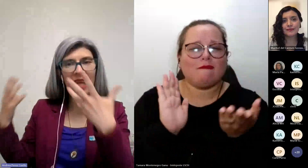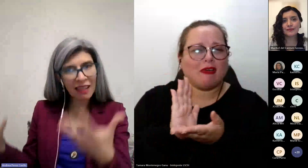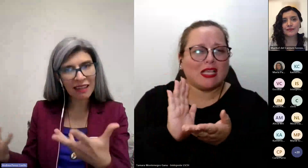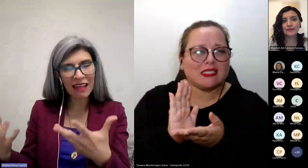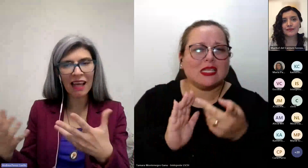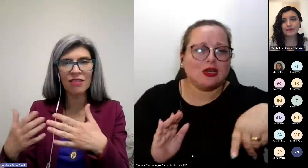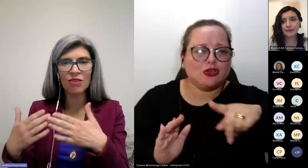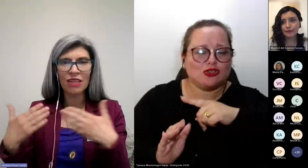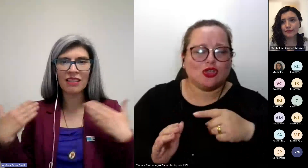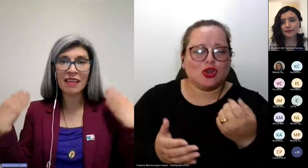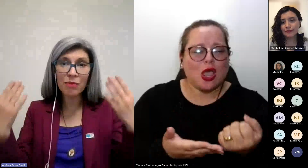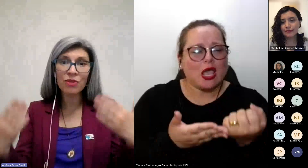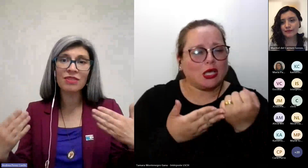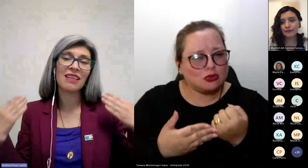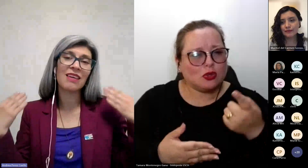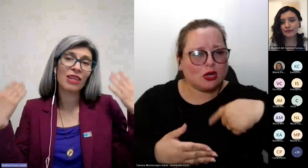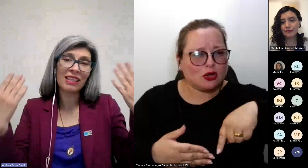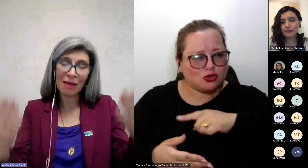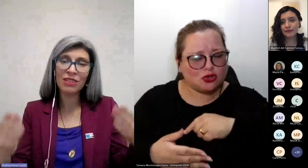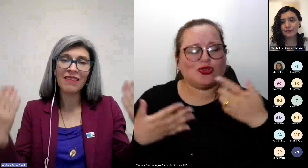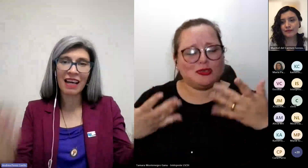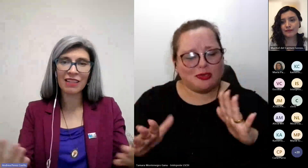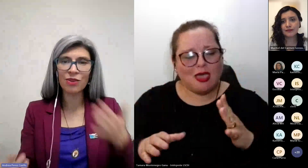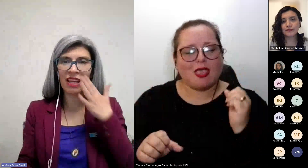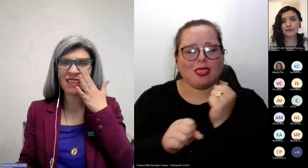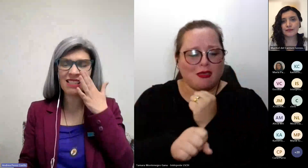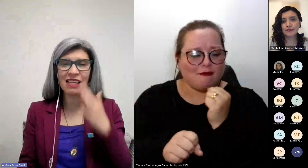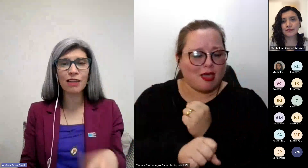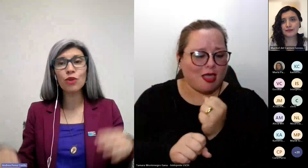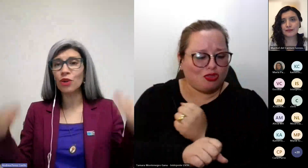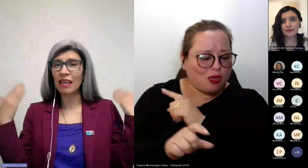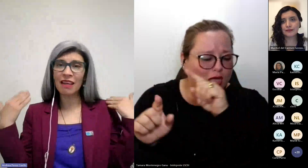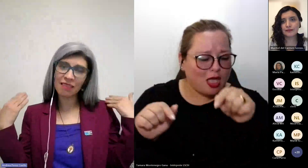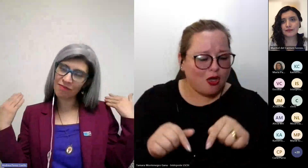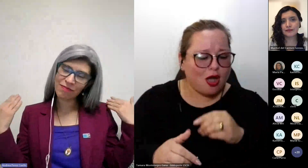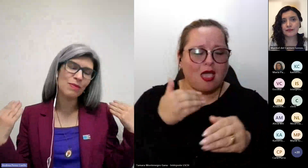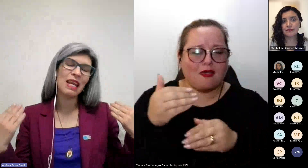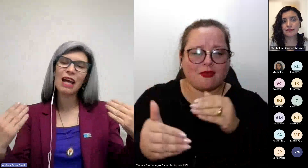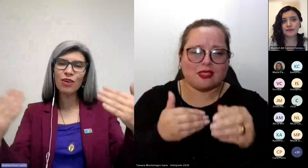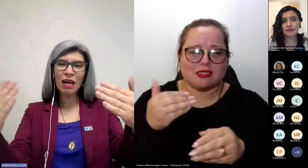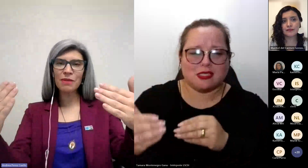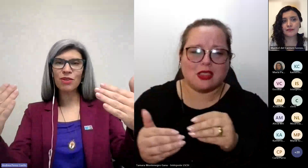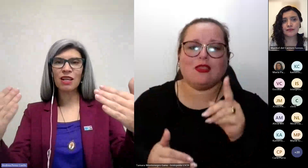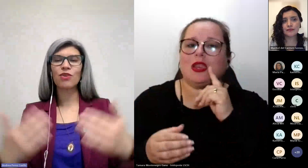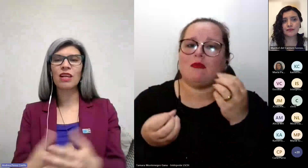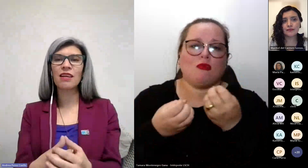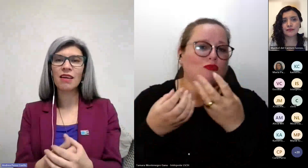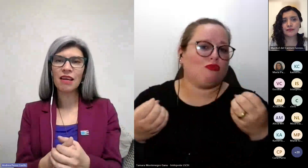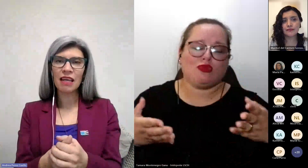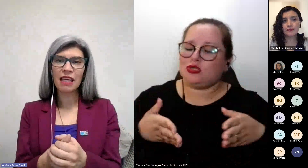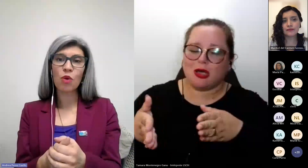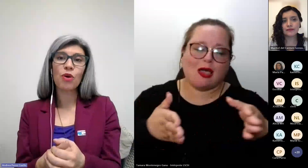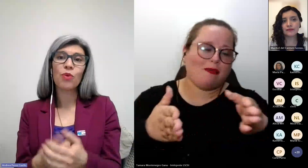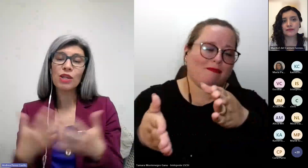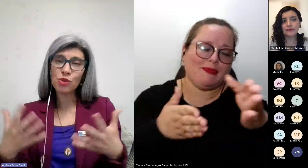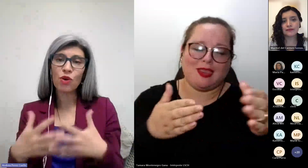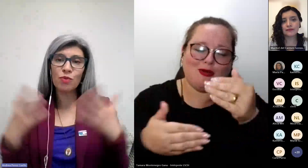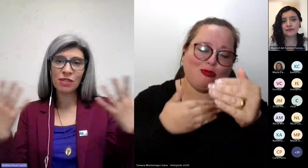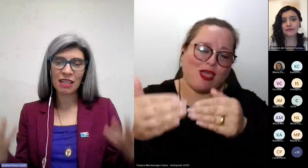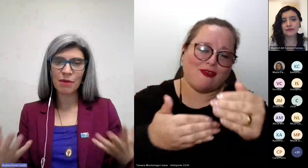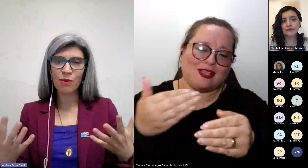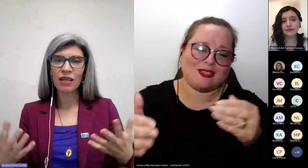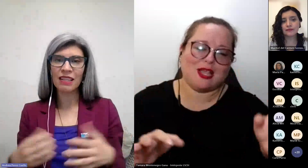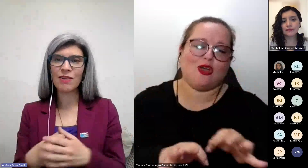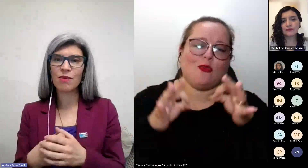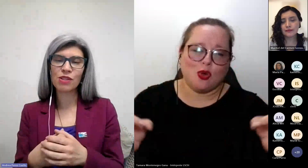que sustenta lo que en lo que estamos trabajando y avanzando. Nos quedan largo camino que recorrer como educación,